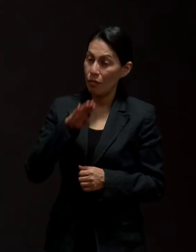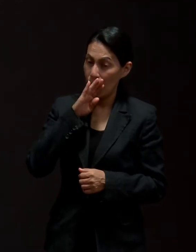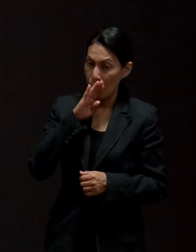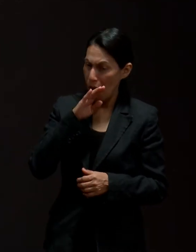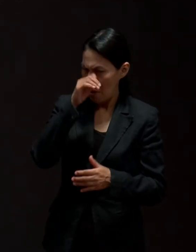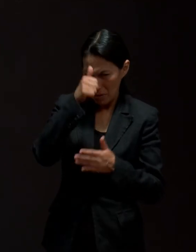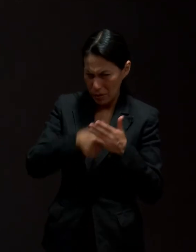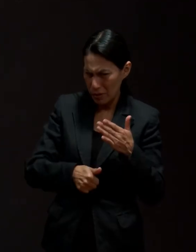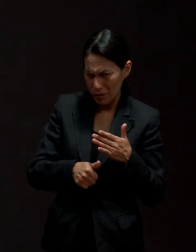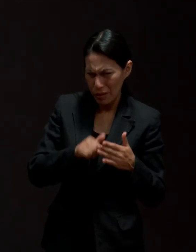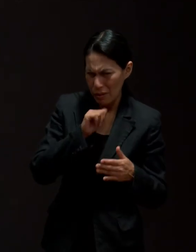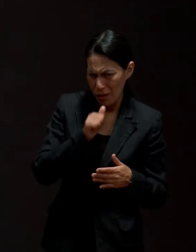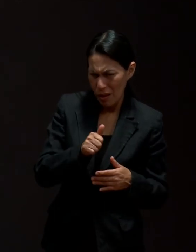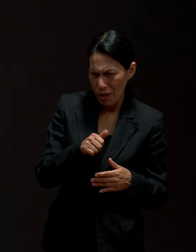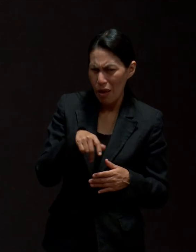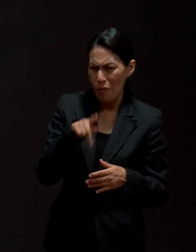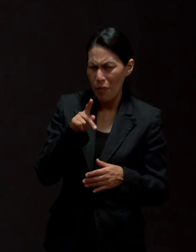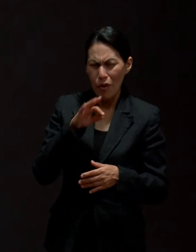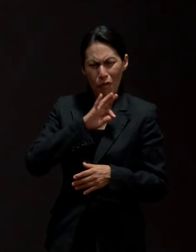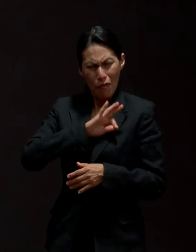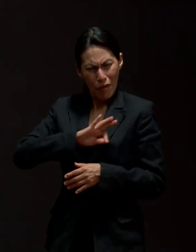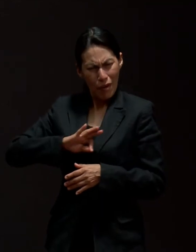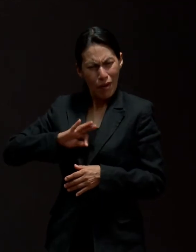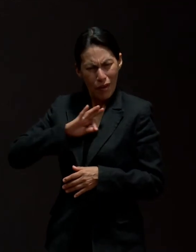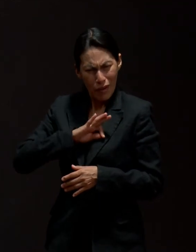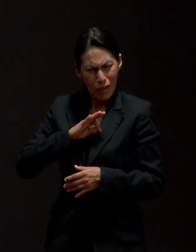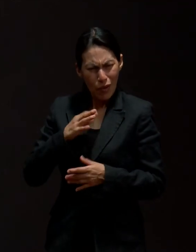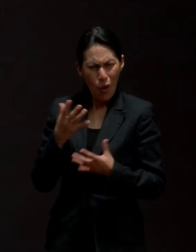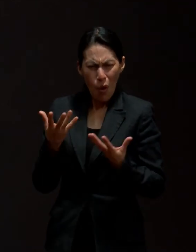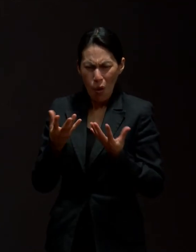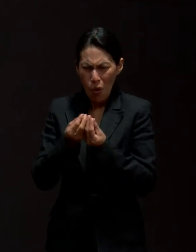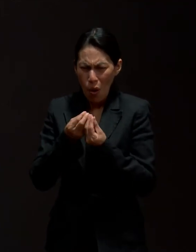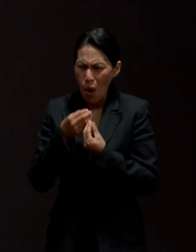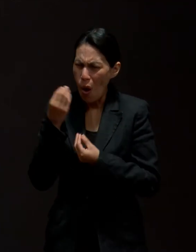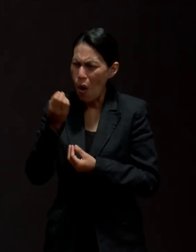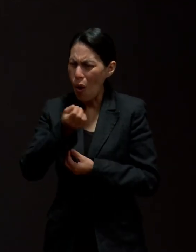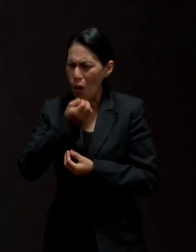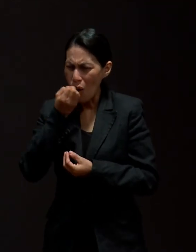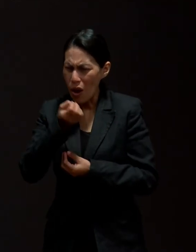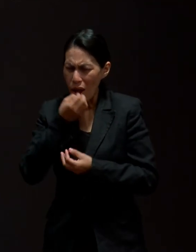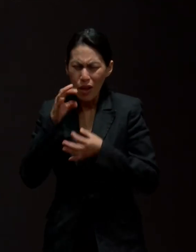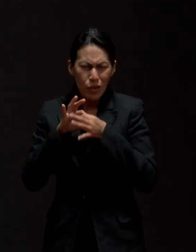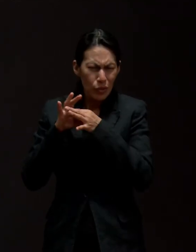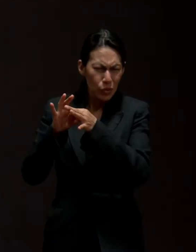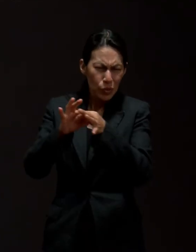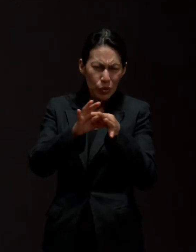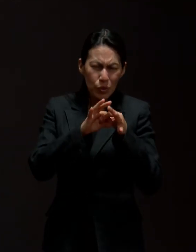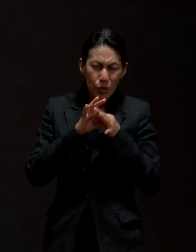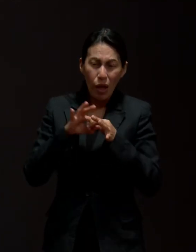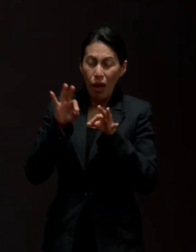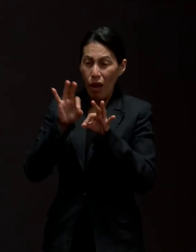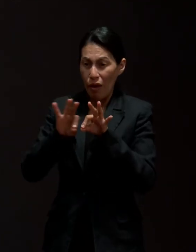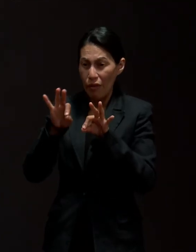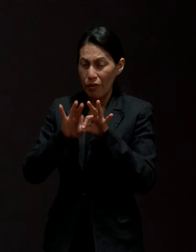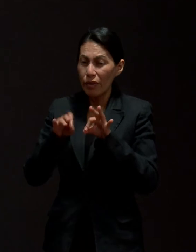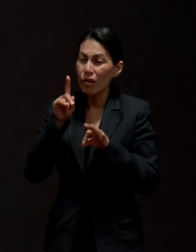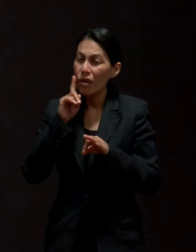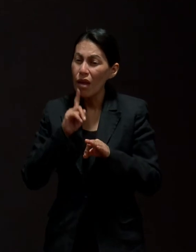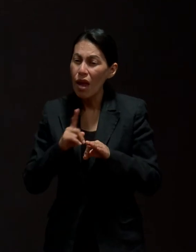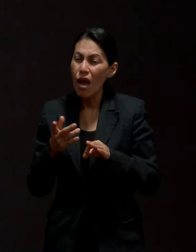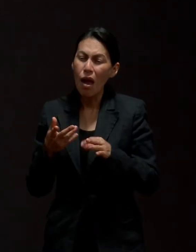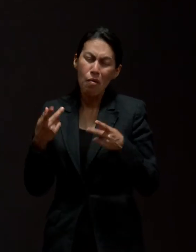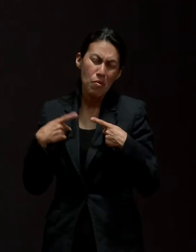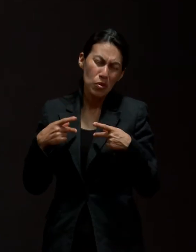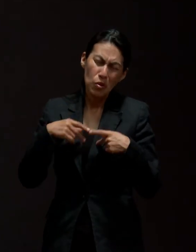llegan a ser parte de nuestra familia. Su mamá no es adventista, pero ella está muy feliz de que estamos orando por él, su